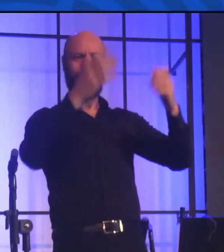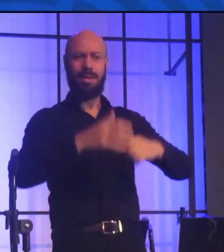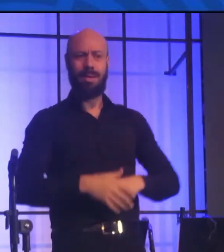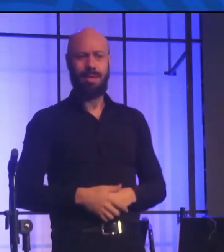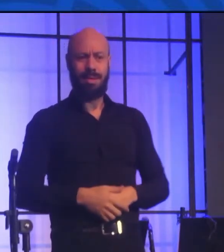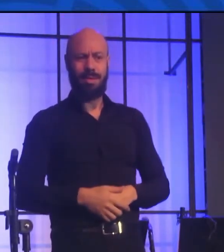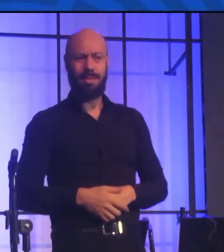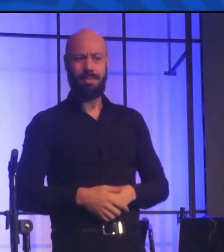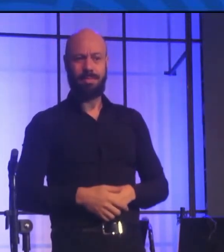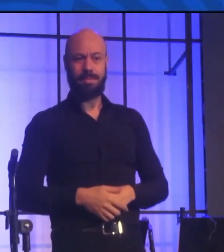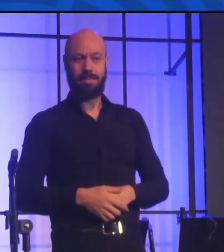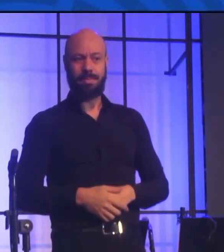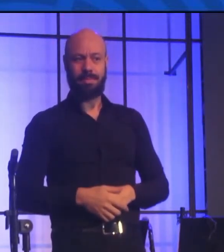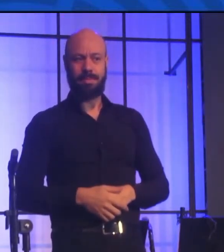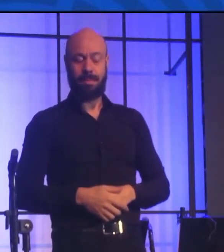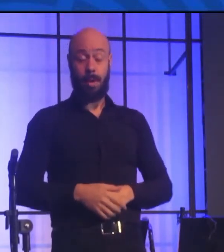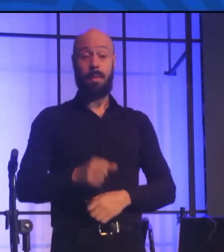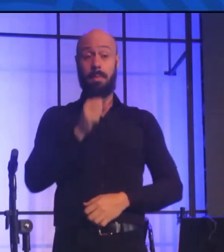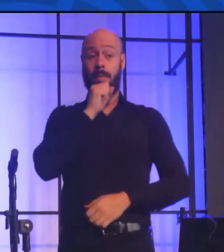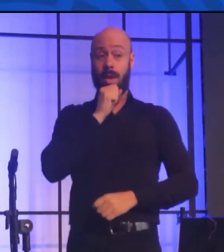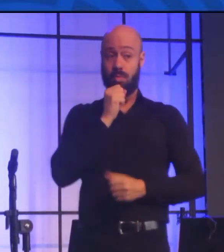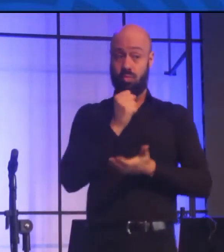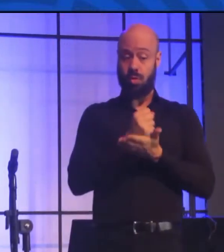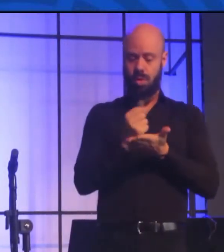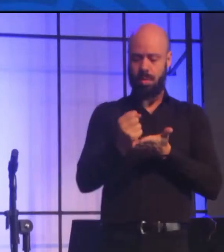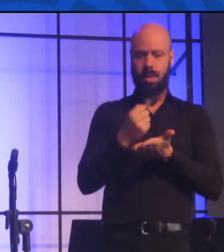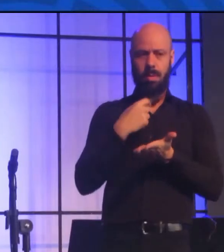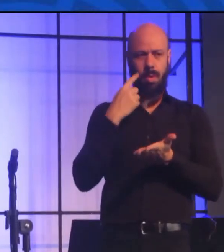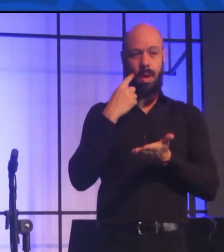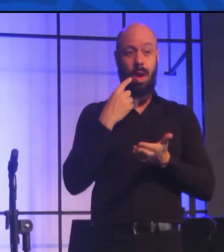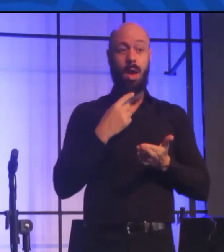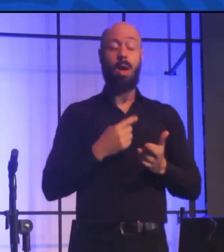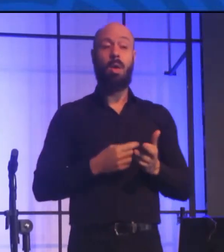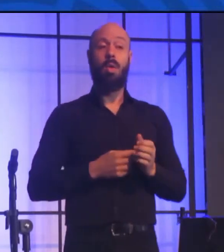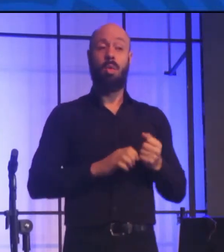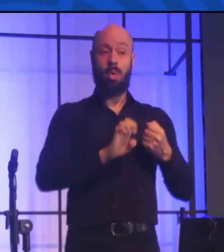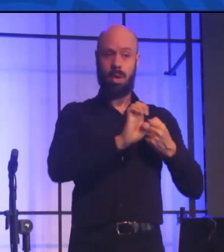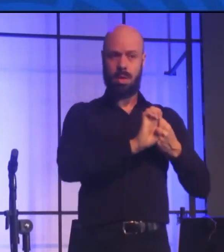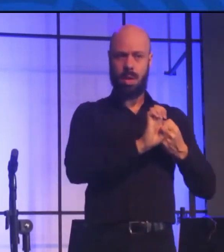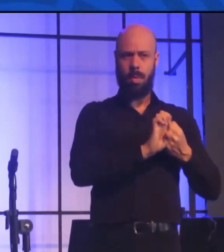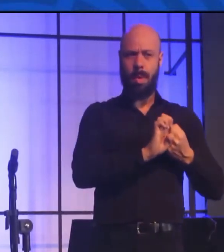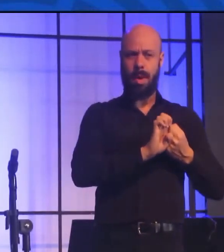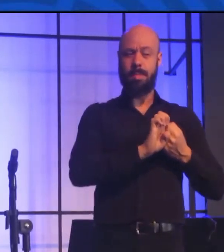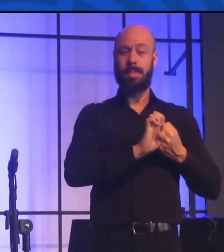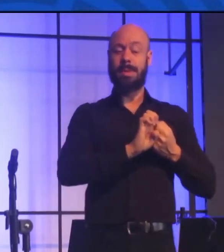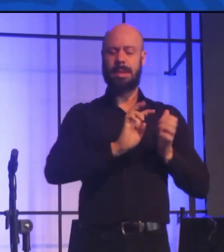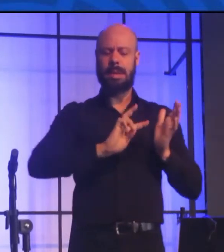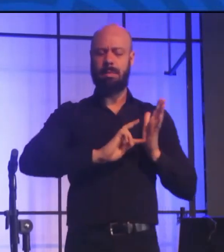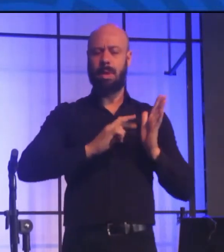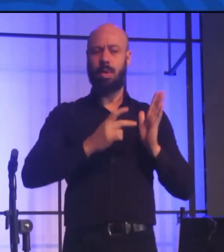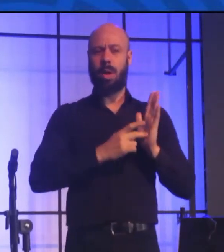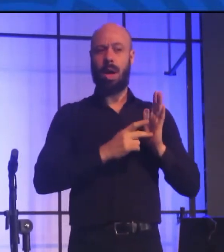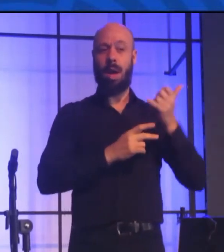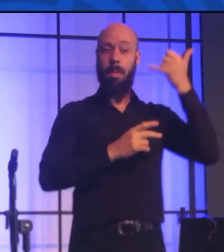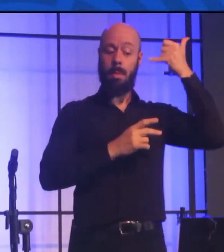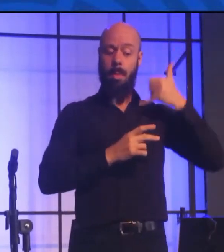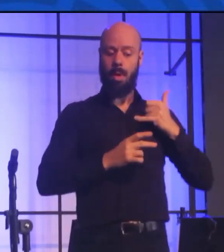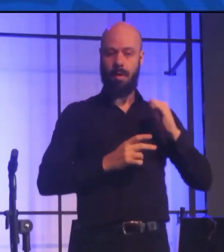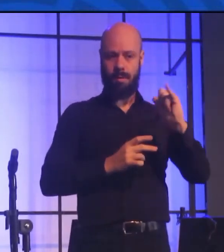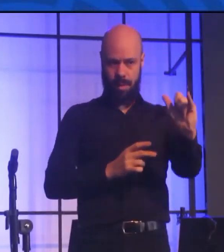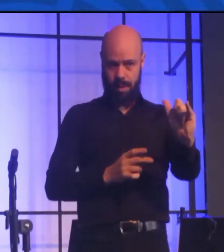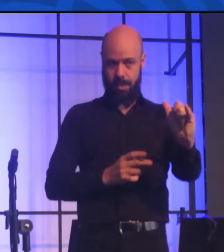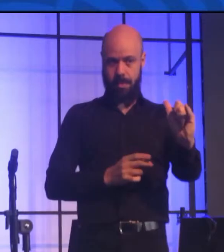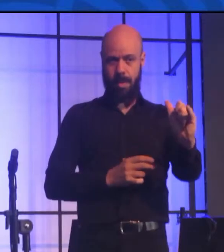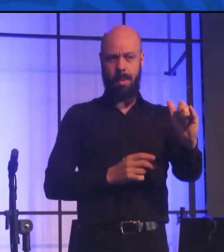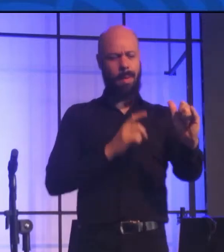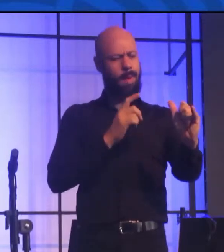No Velho Testamento, o profeta representava Deus. O Espírito Santo não habitava nas pessoas